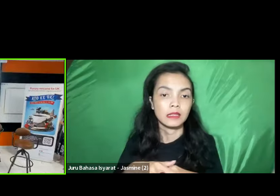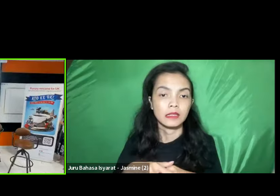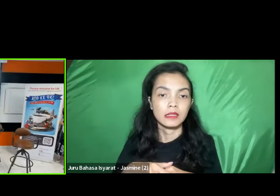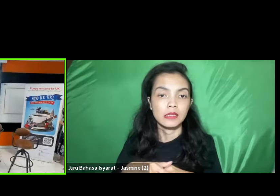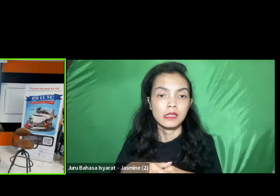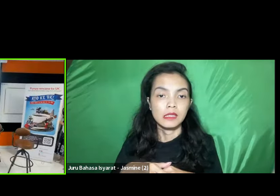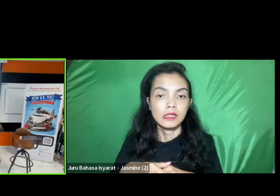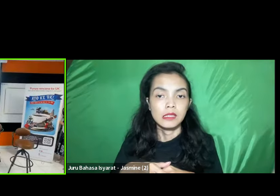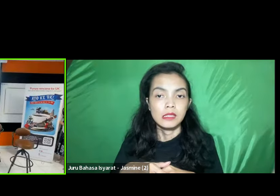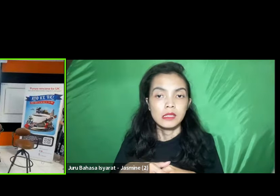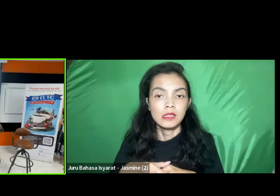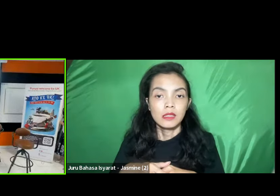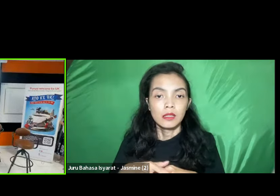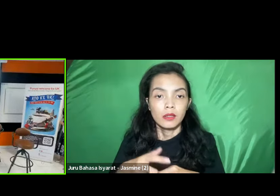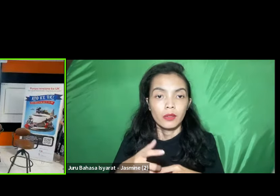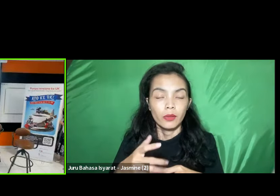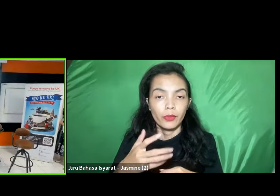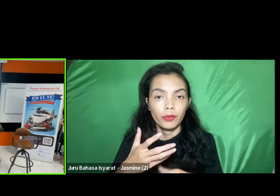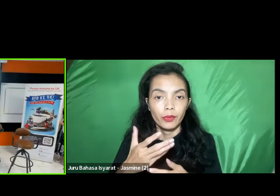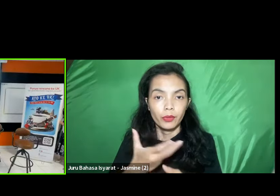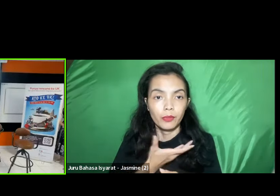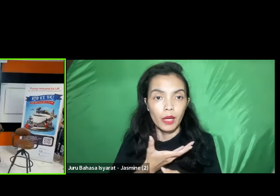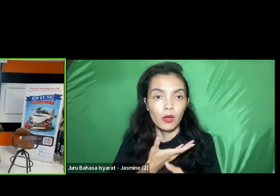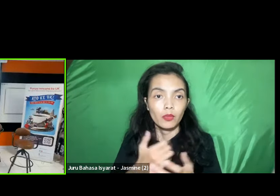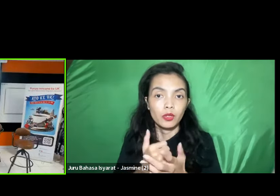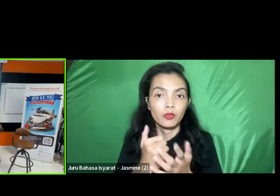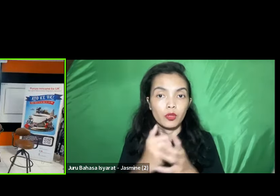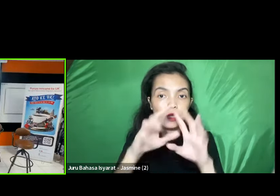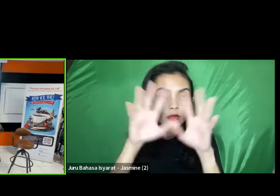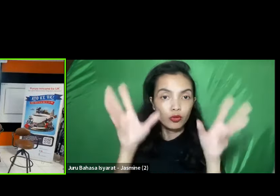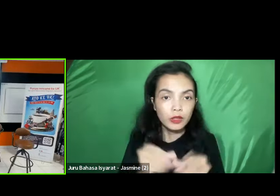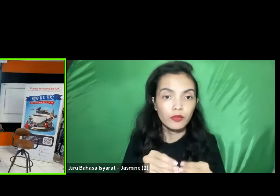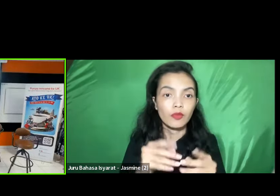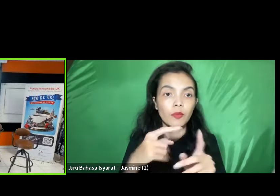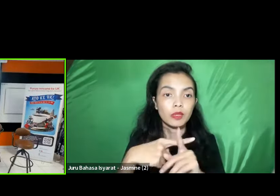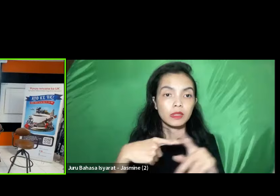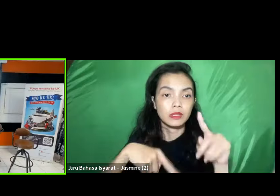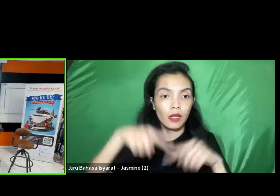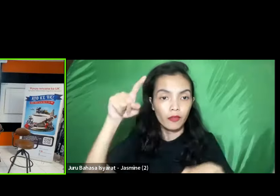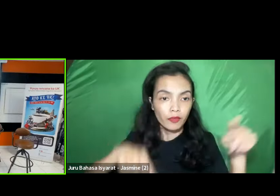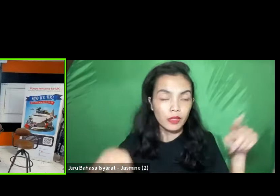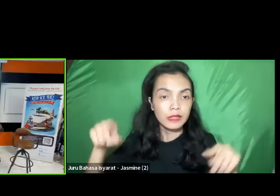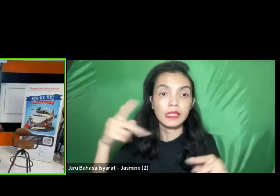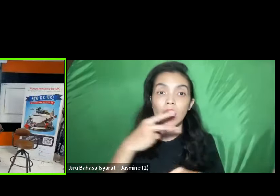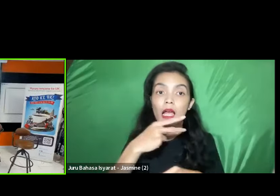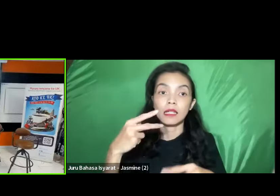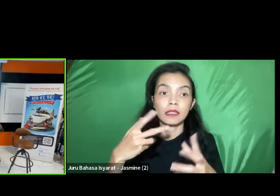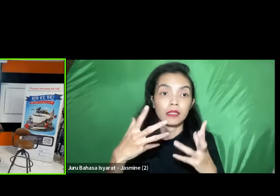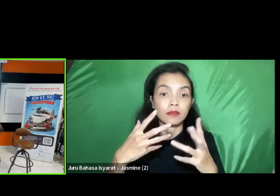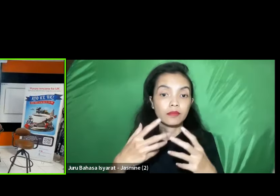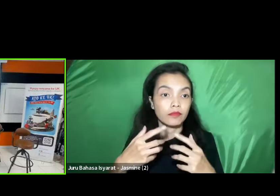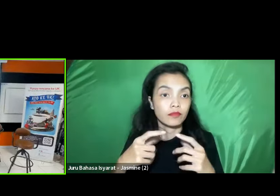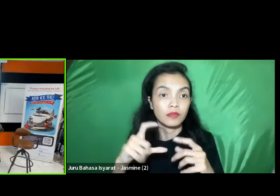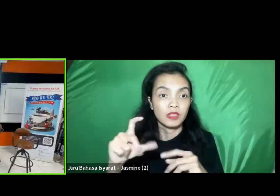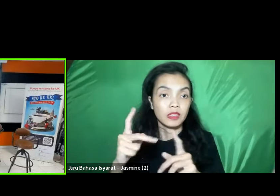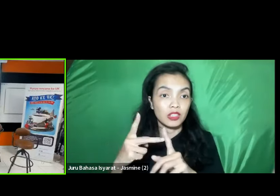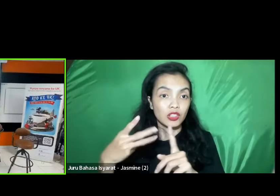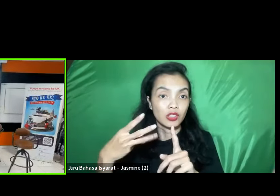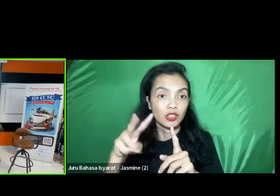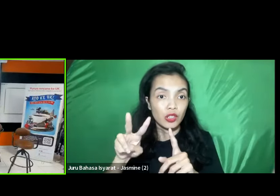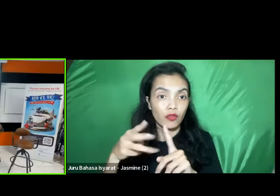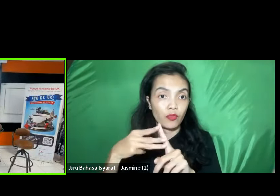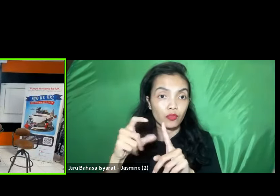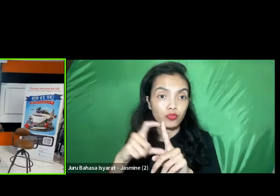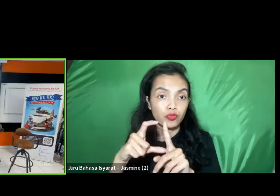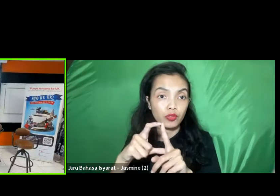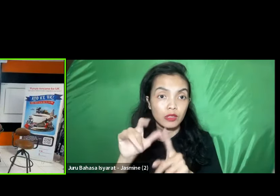satunya kan kita di sini ingin memfasilitasi ya inclusivity dan diversity jadi e Diharapkan dengan adanya chef B ini juga kita bisa